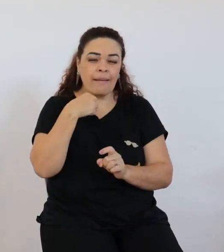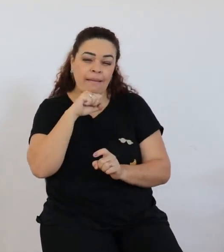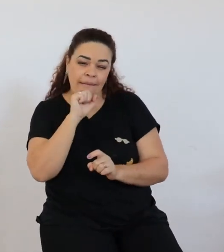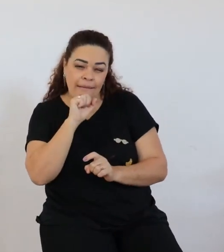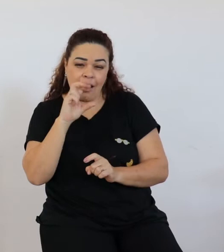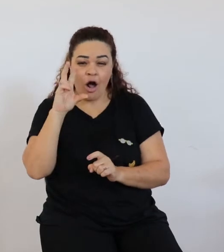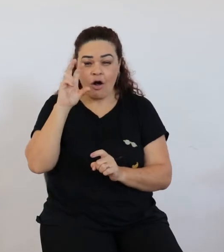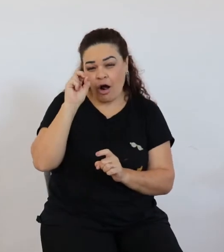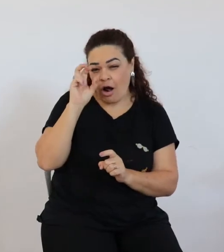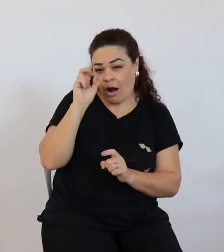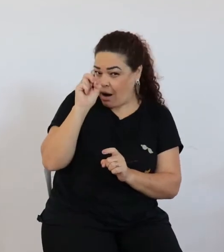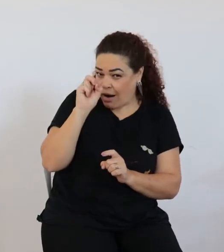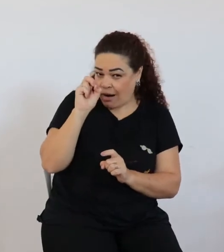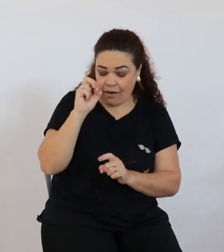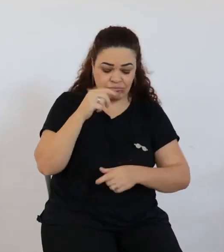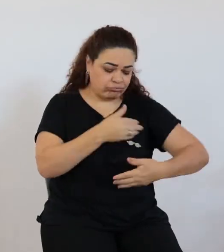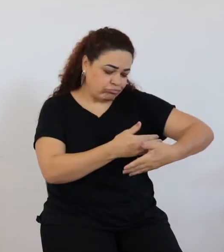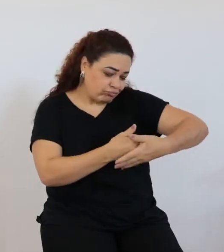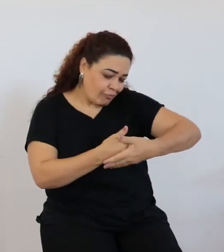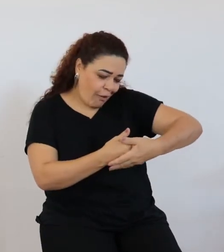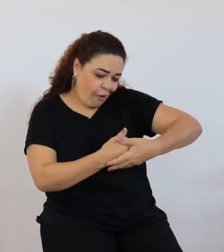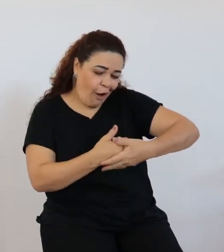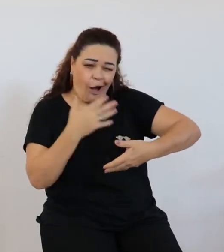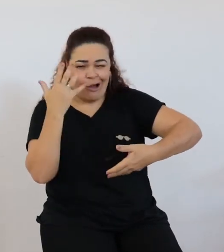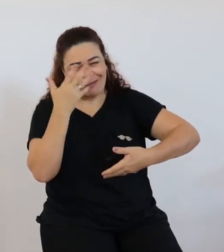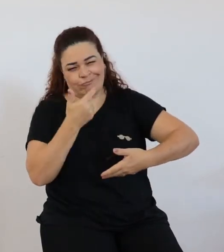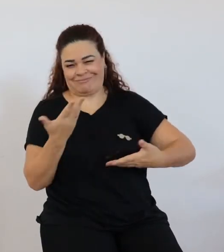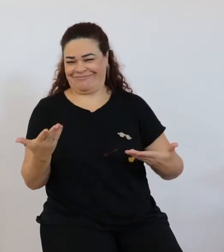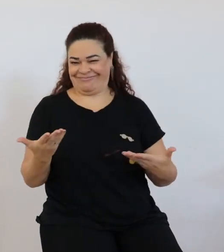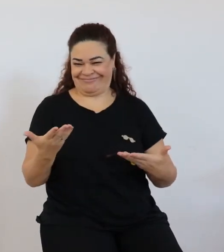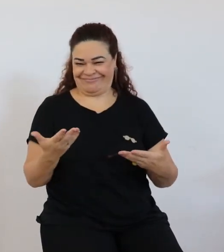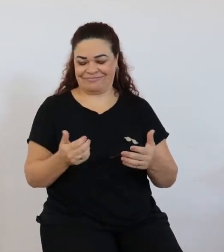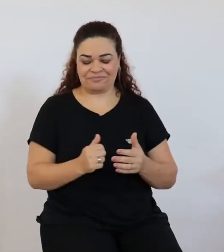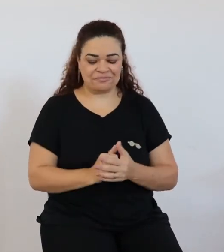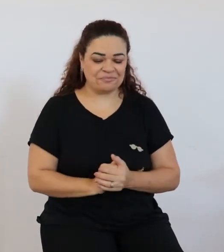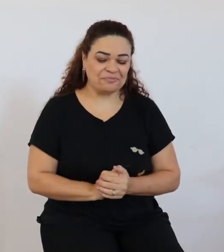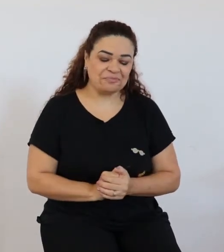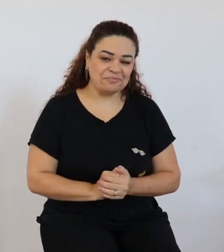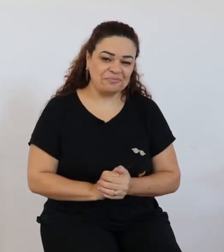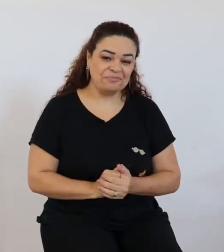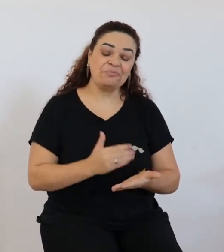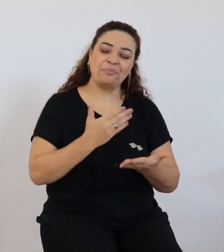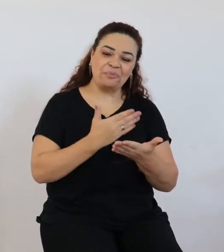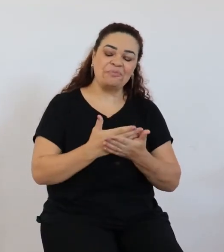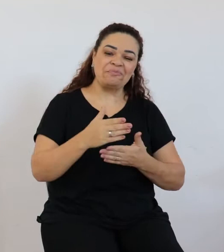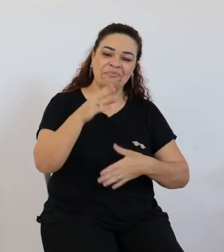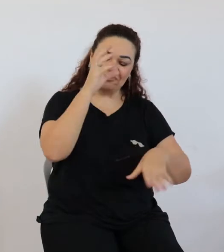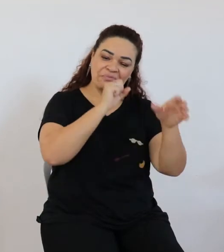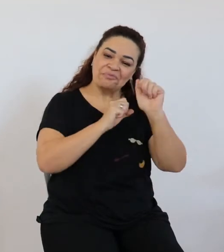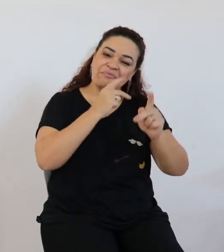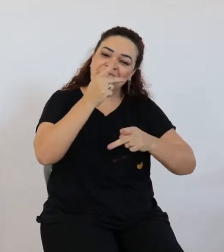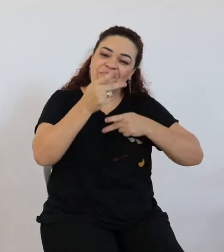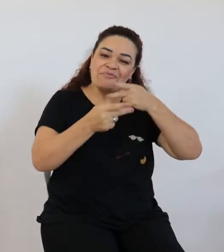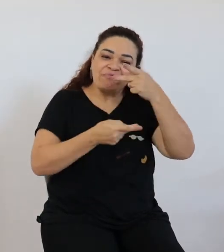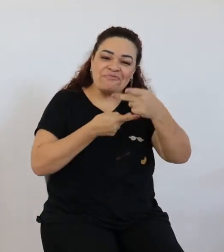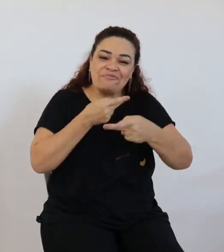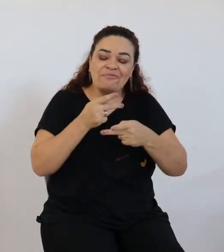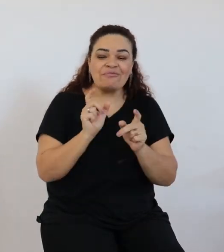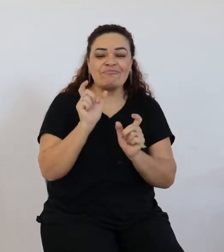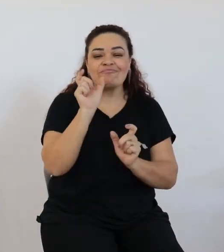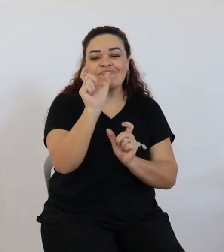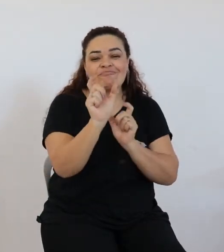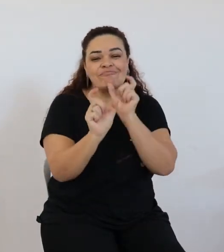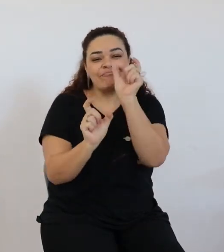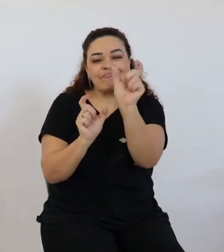para falar o vovó, eles falam bobó, né, tatá, então ela começa a falar as primeiras palavrinhas. Por volta de 1 ano e meio